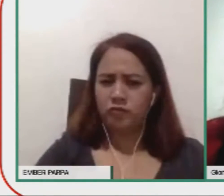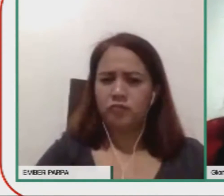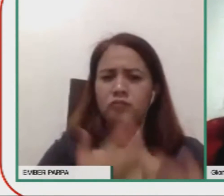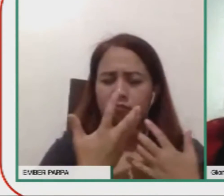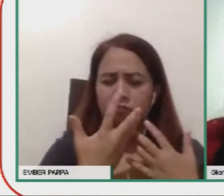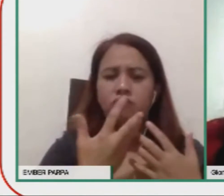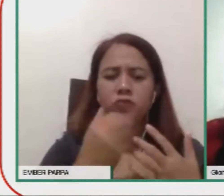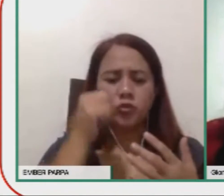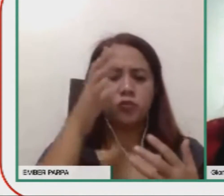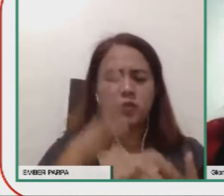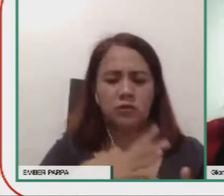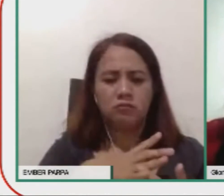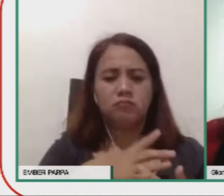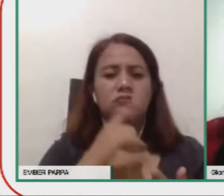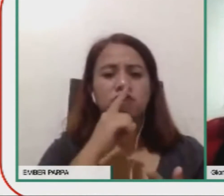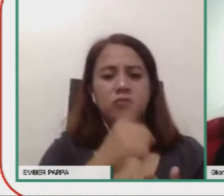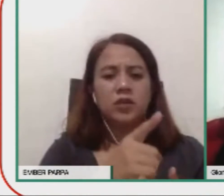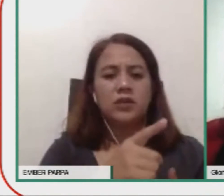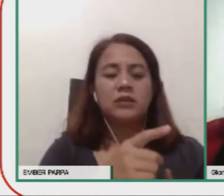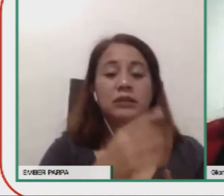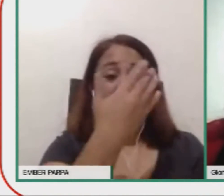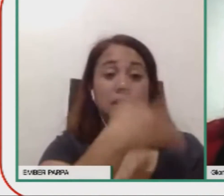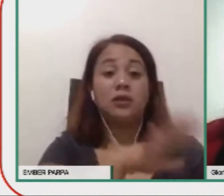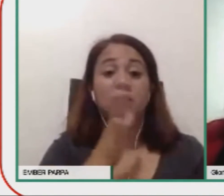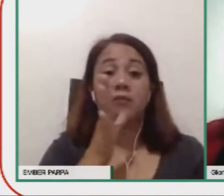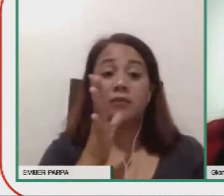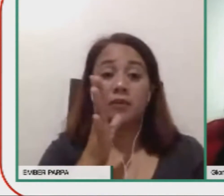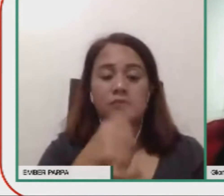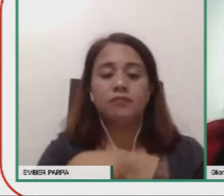a single parent, but this